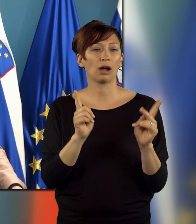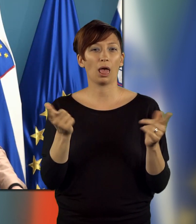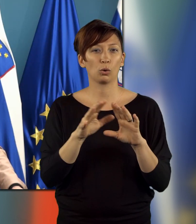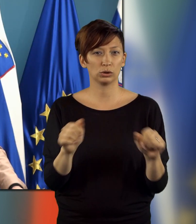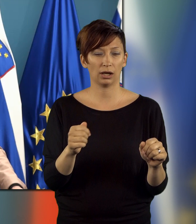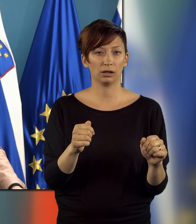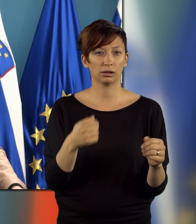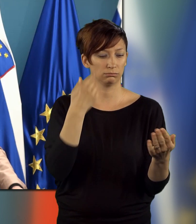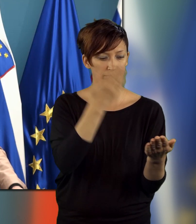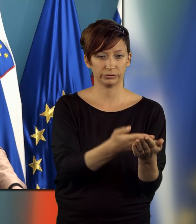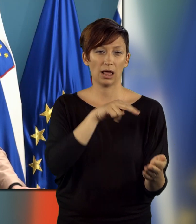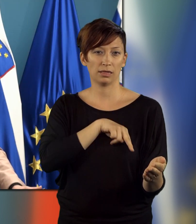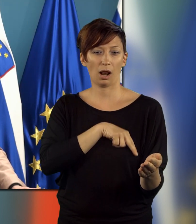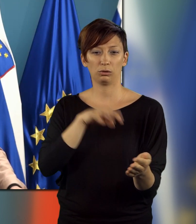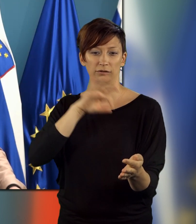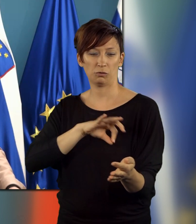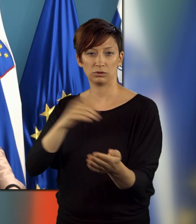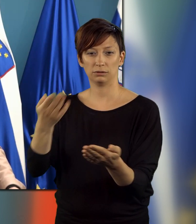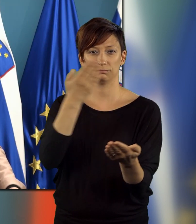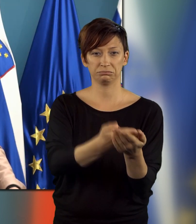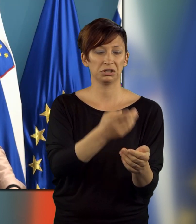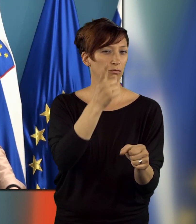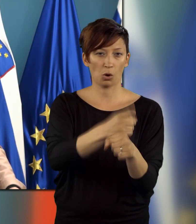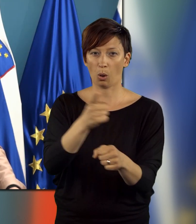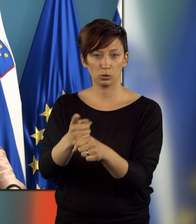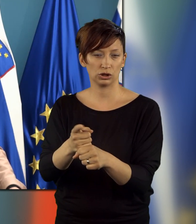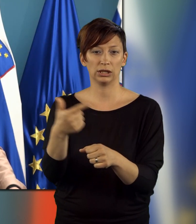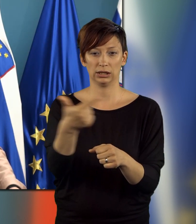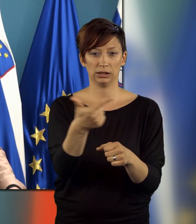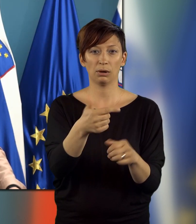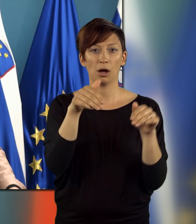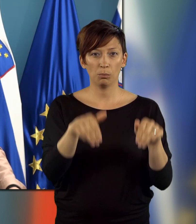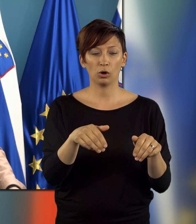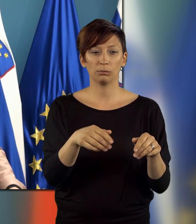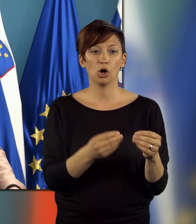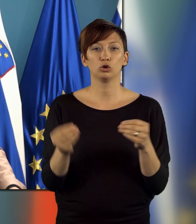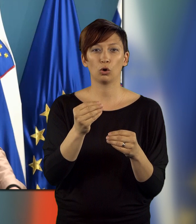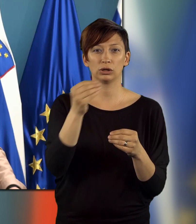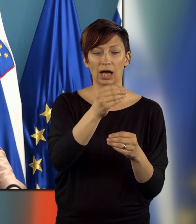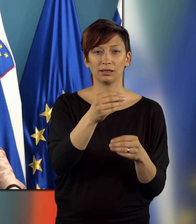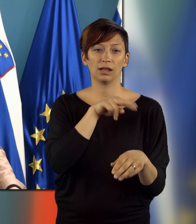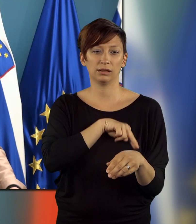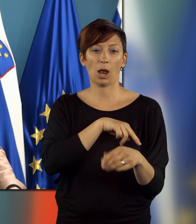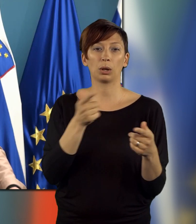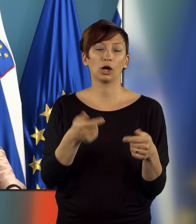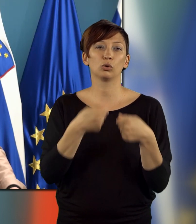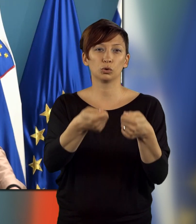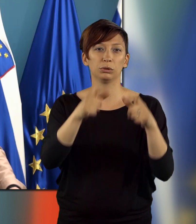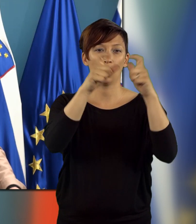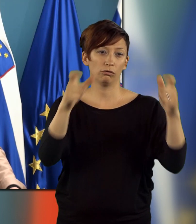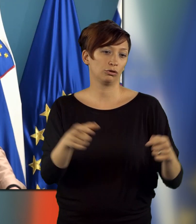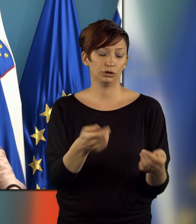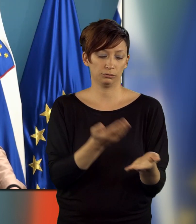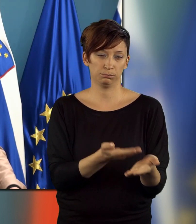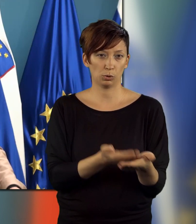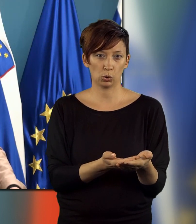pristojnosti in naloge in v bistvu moramo jim naloge nalagati v okviru